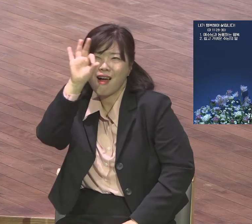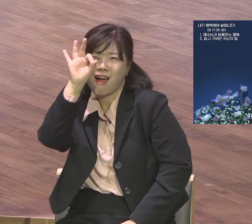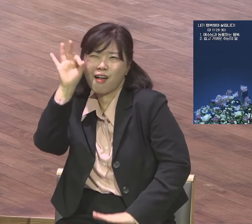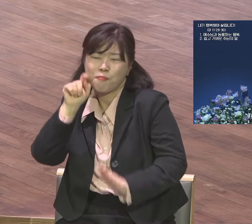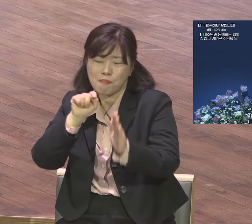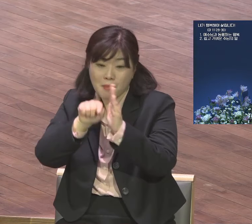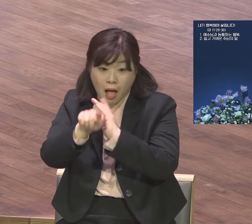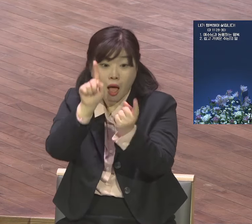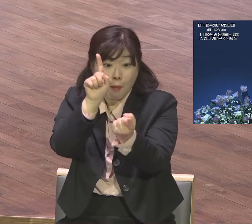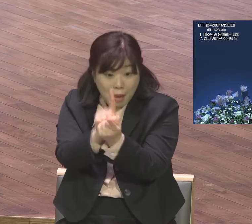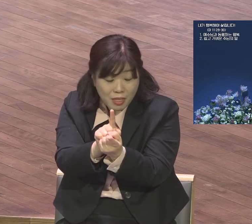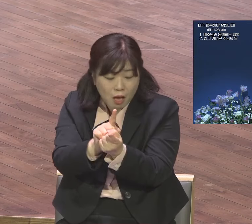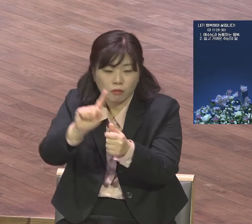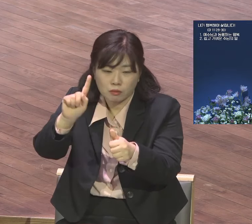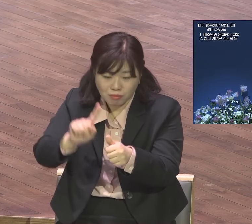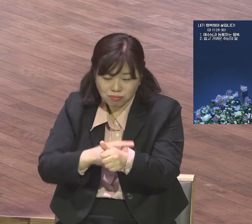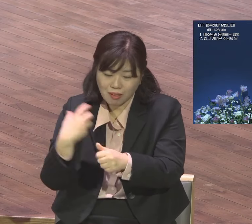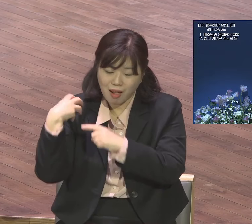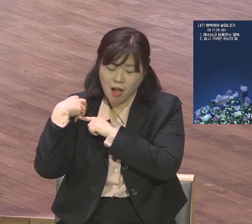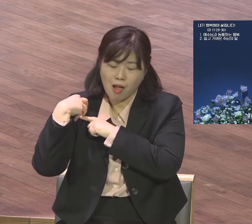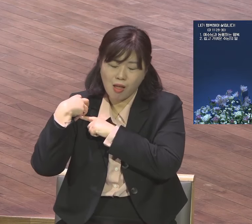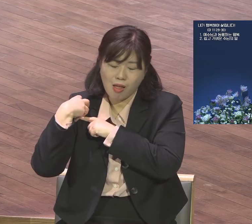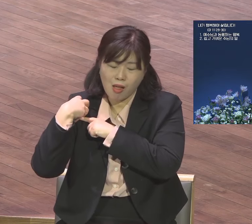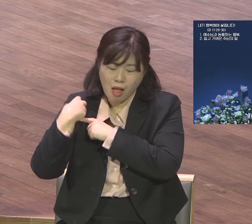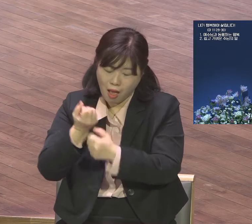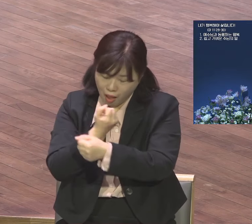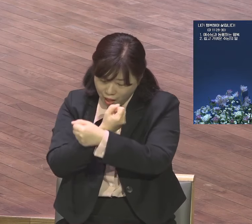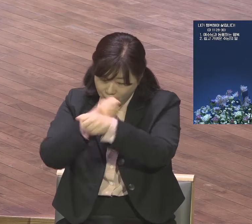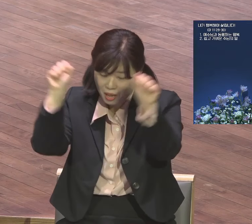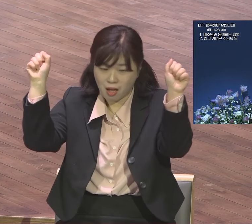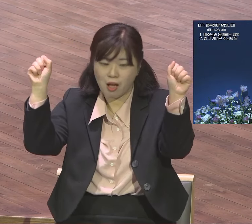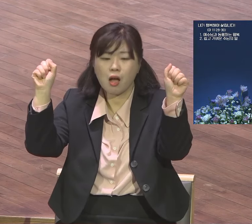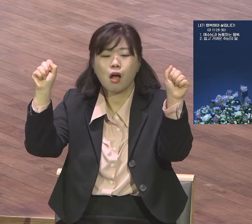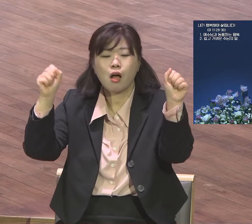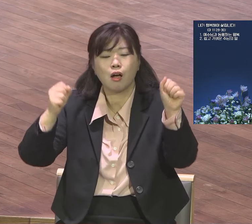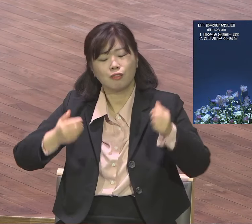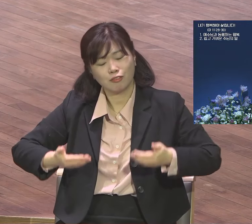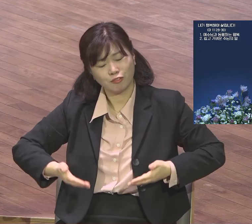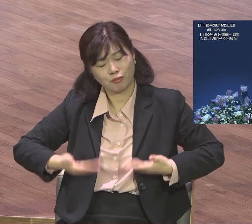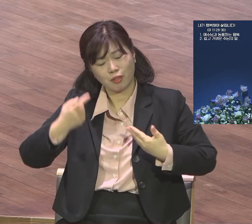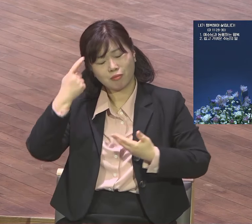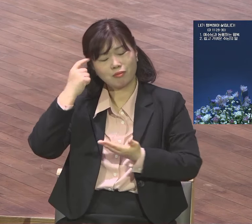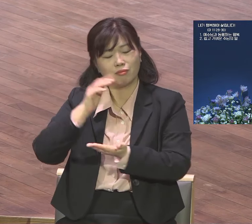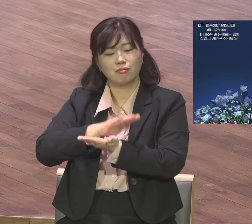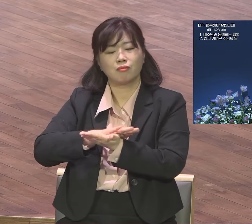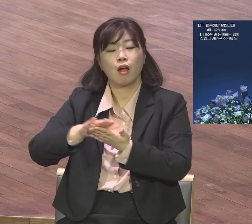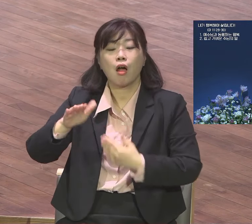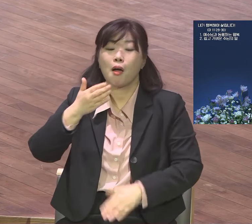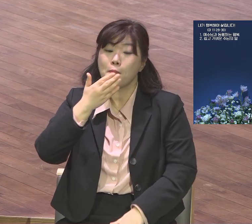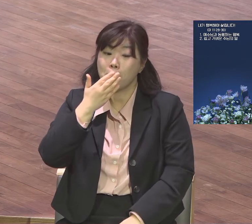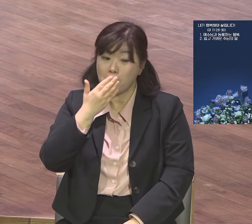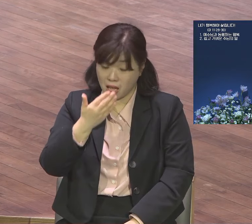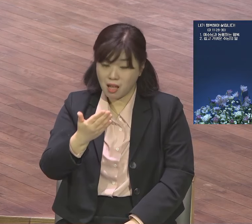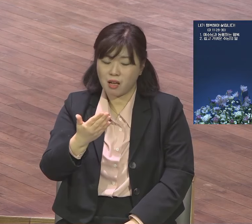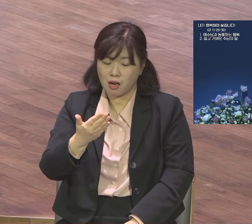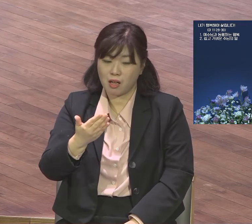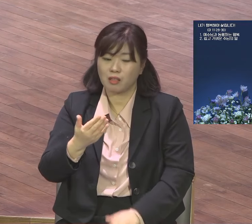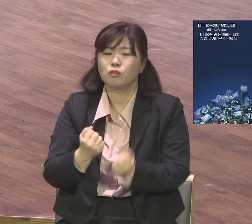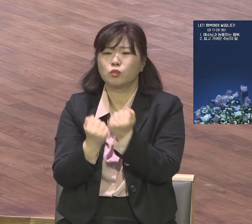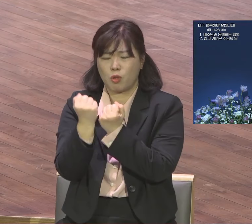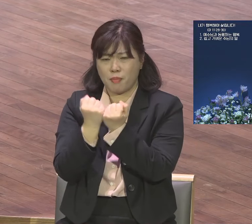쉼과 새로운 힘을 얻을 수 있다고 말씀하셨습니다. 짐 벗은 자의 행복을 누릴 수 있다는